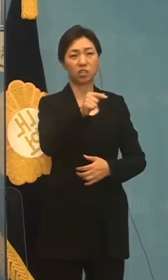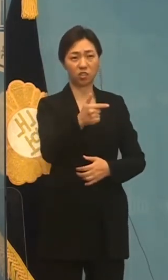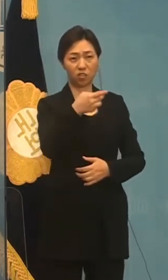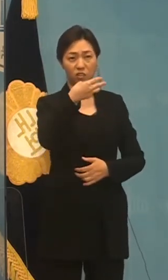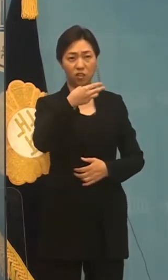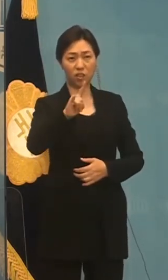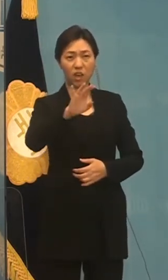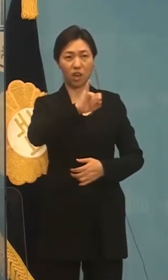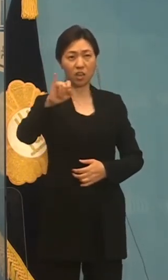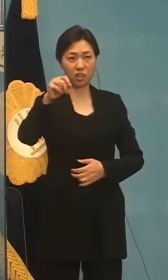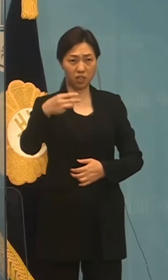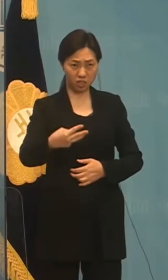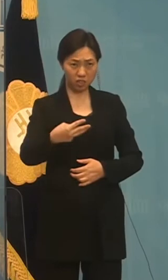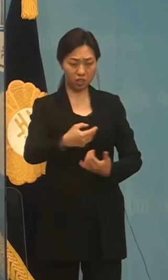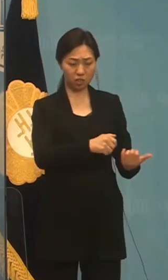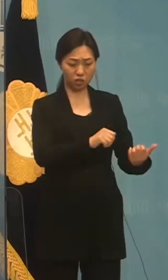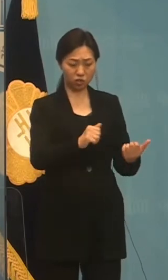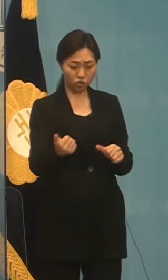날입니다.